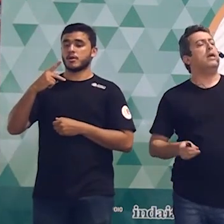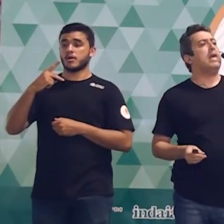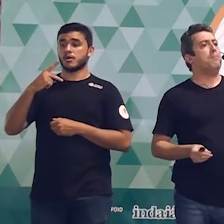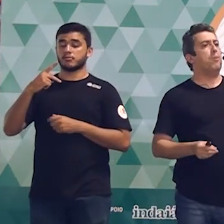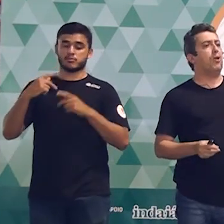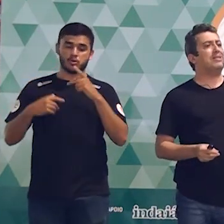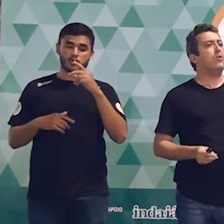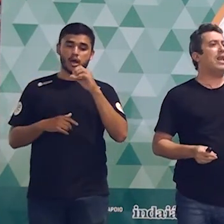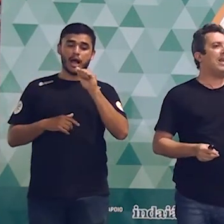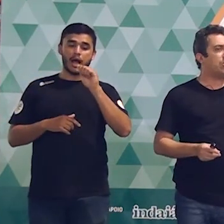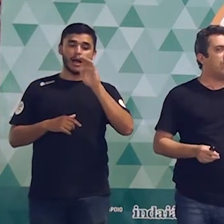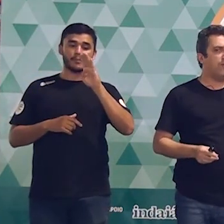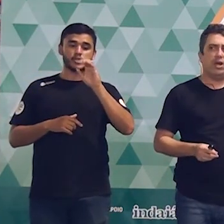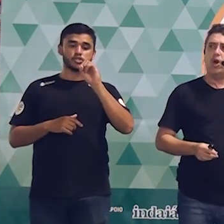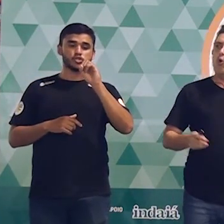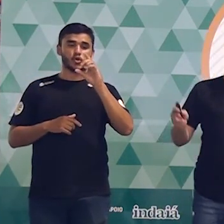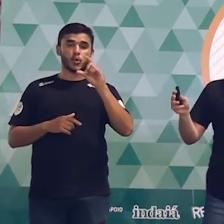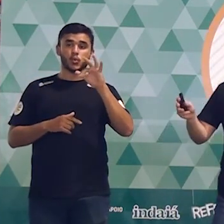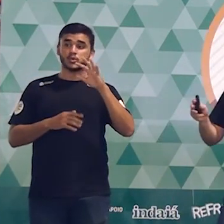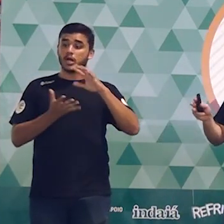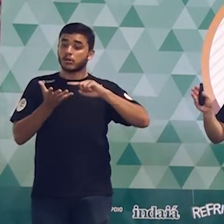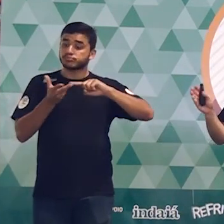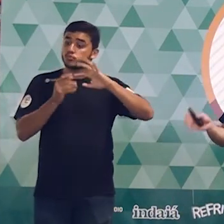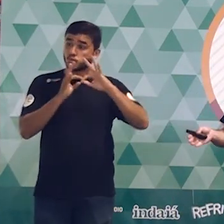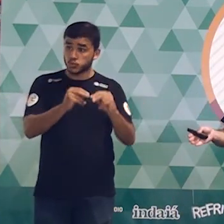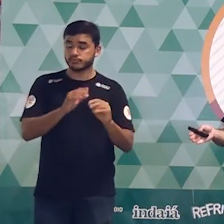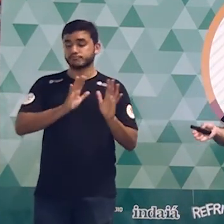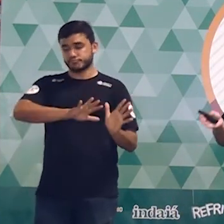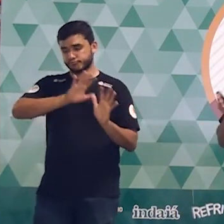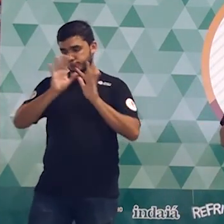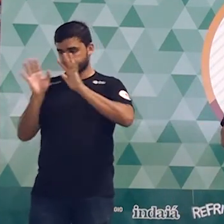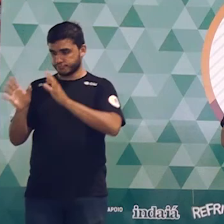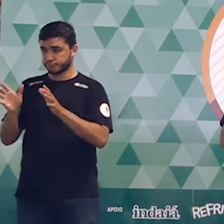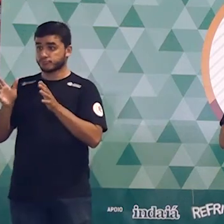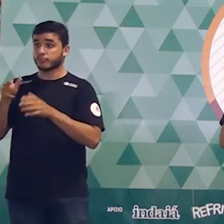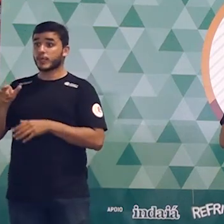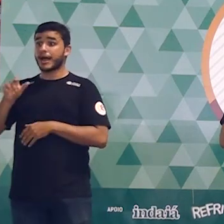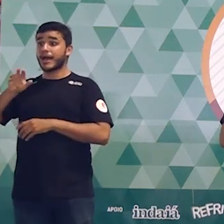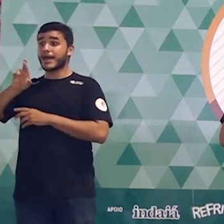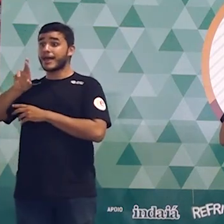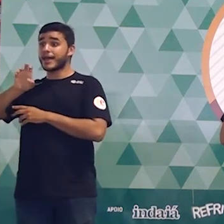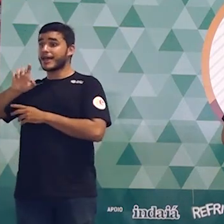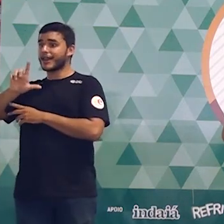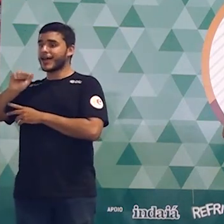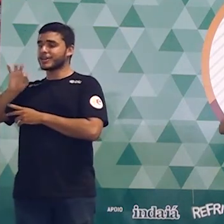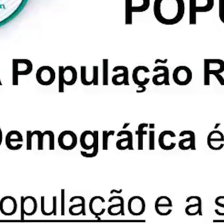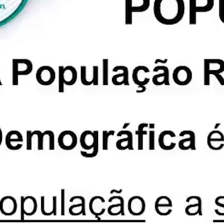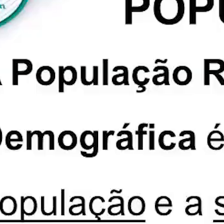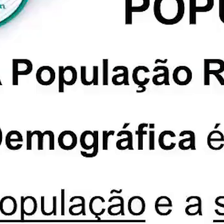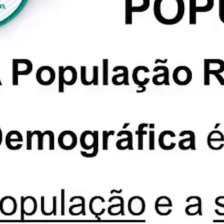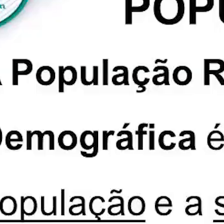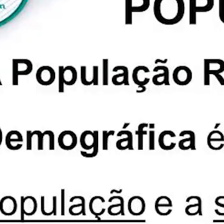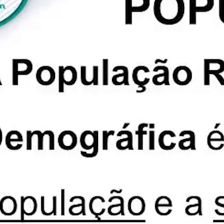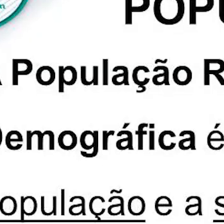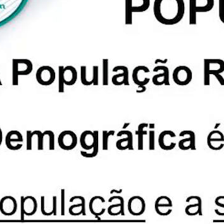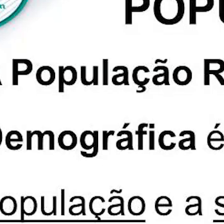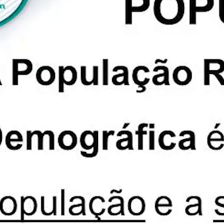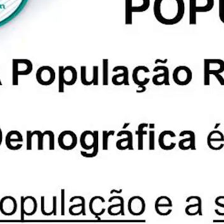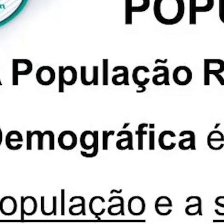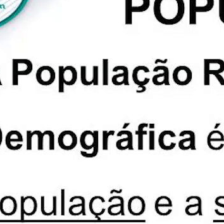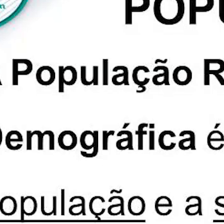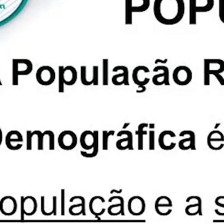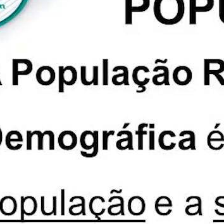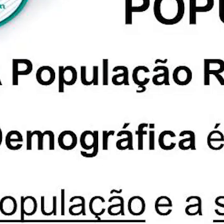lado, que é a população relativa. O que é uma população relativa? População relativa é quando você